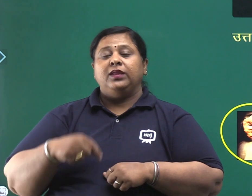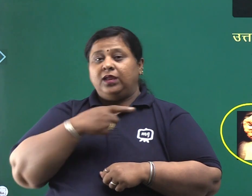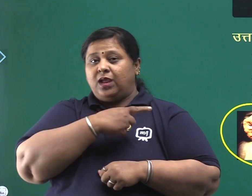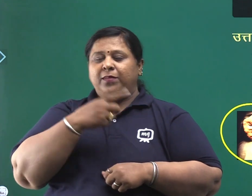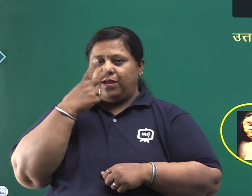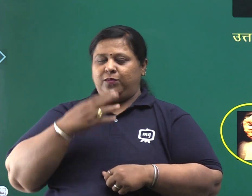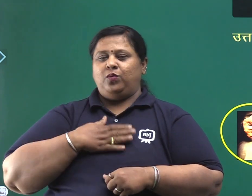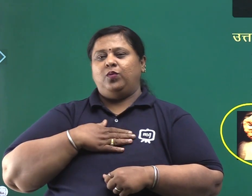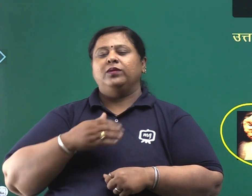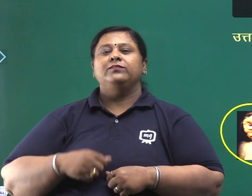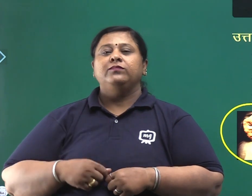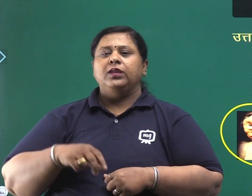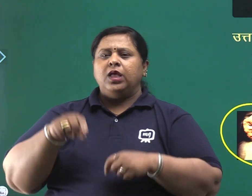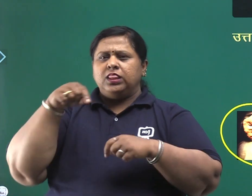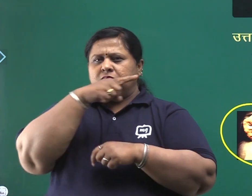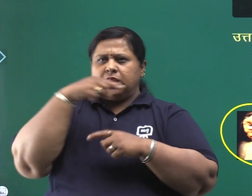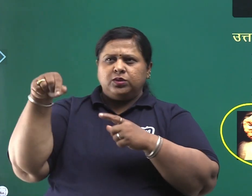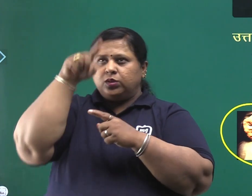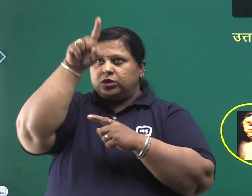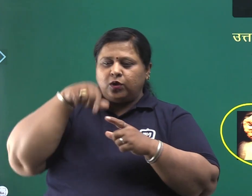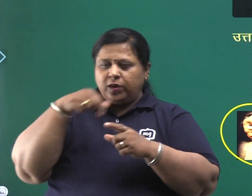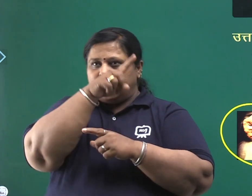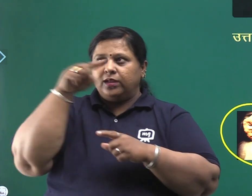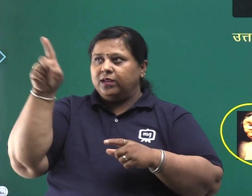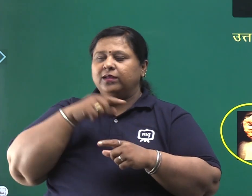पर हमको 10 दिशाओं के